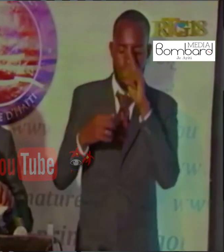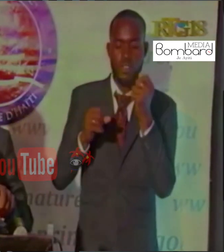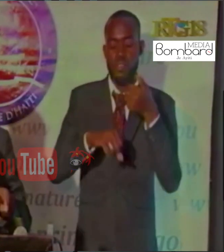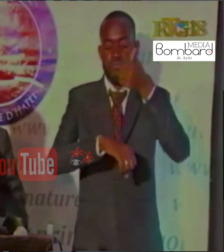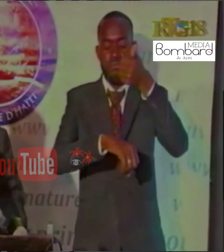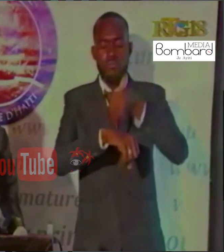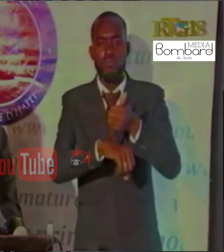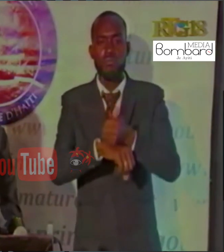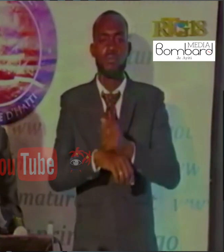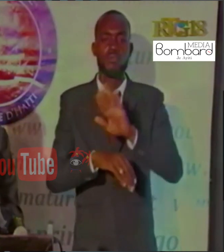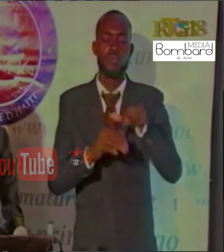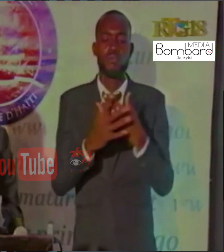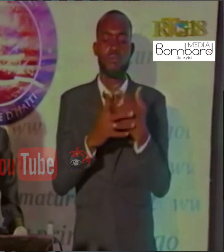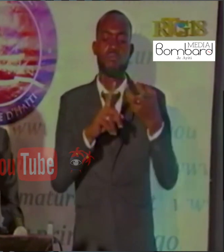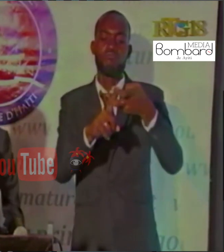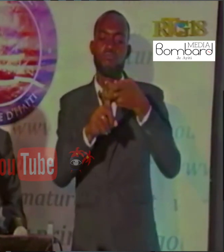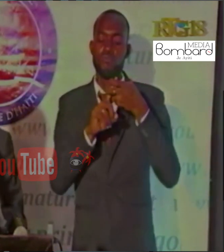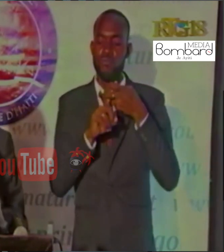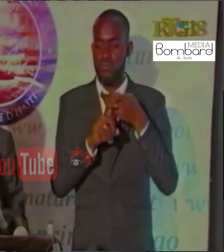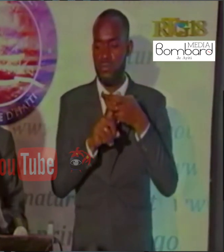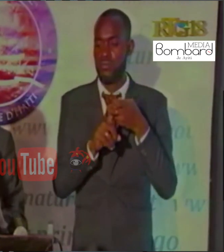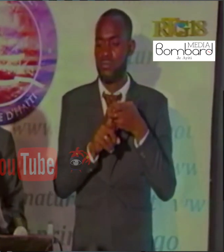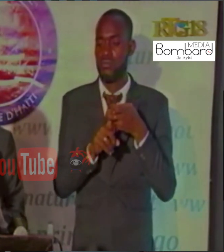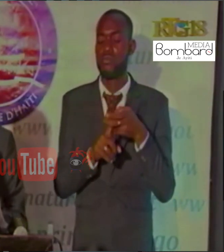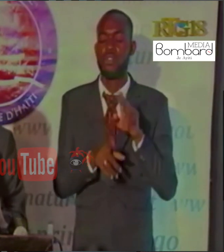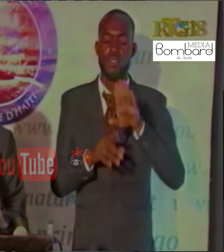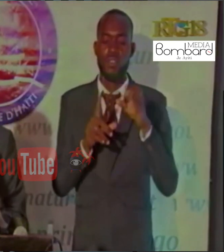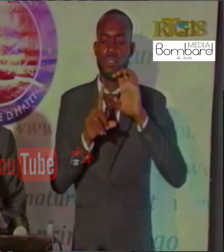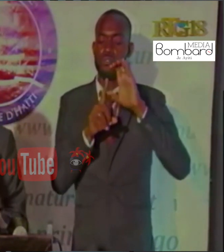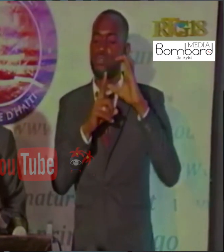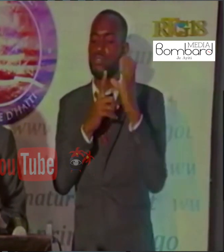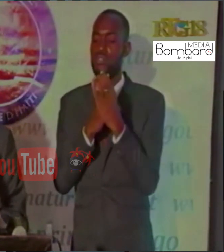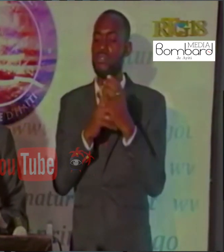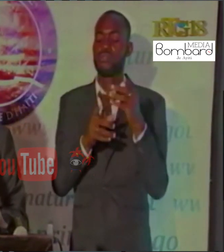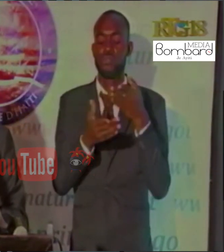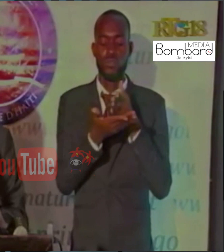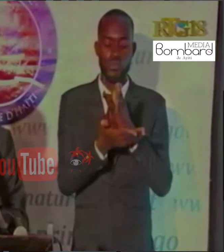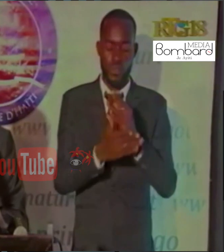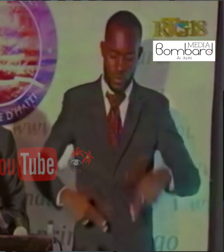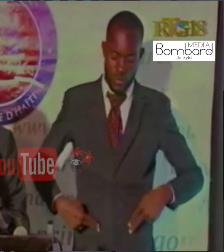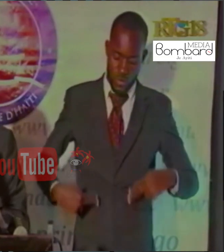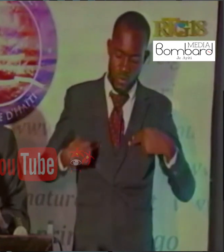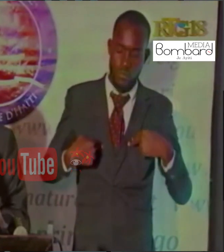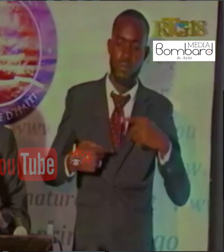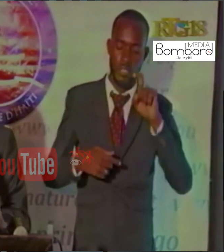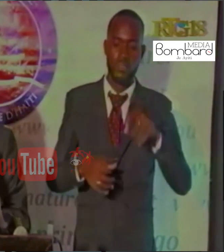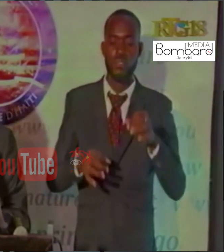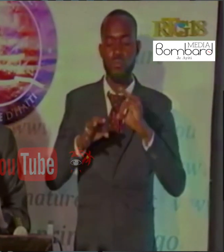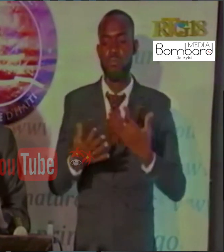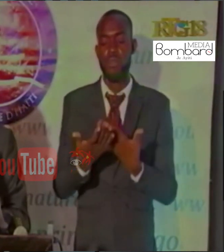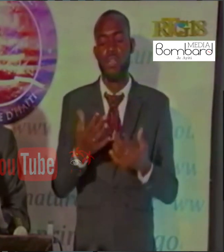combattre le kidnapping. Une nouvelle culture des droits humains est donc une nécessité